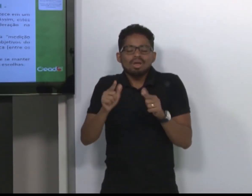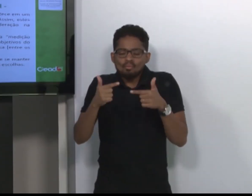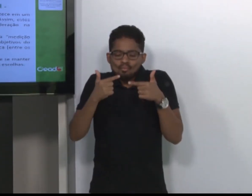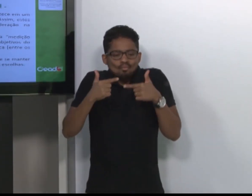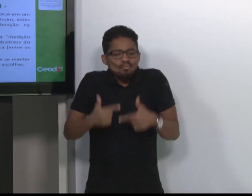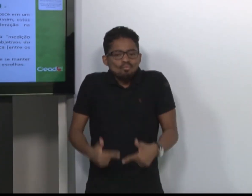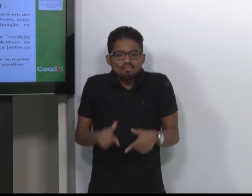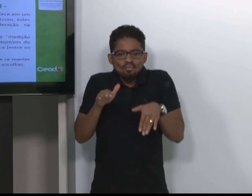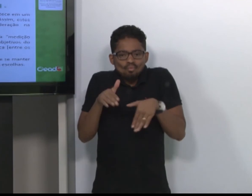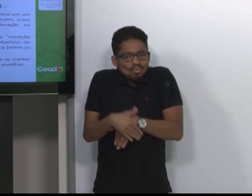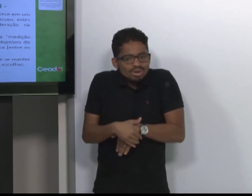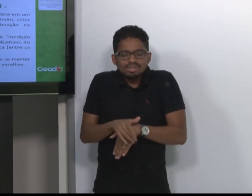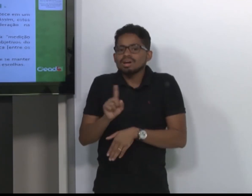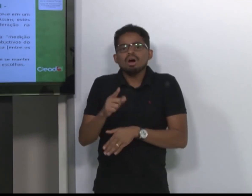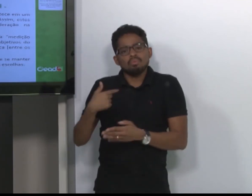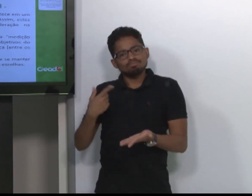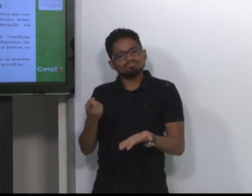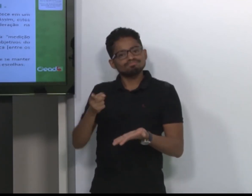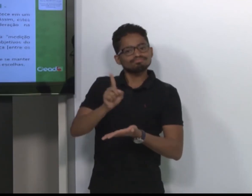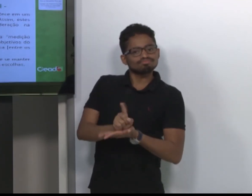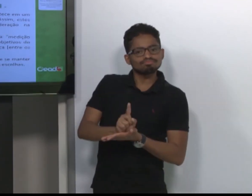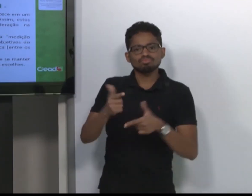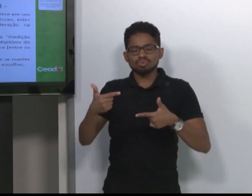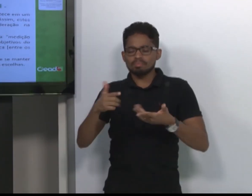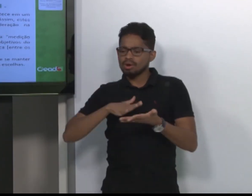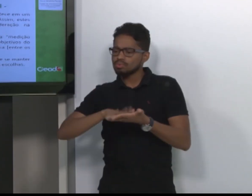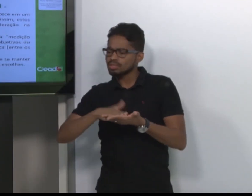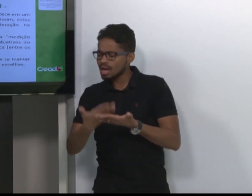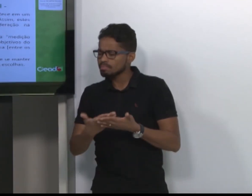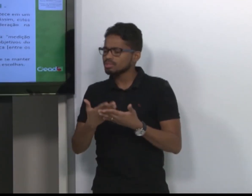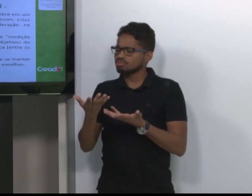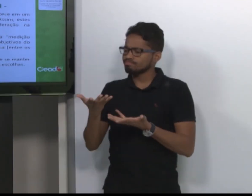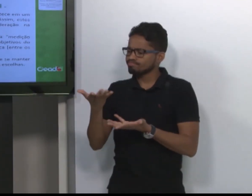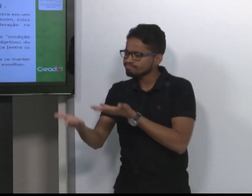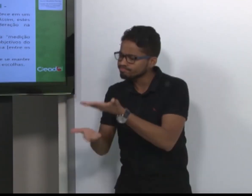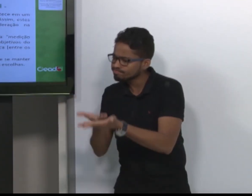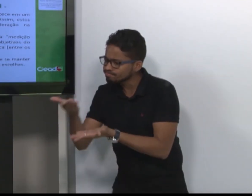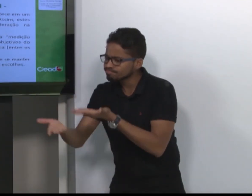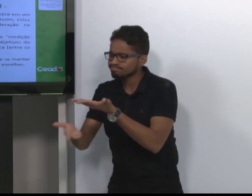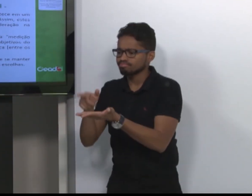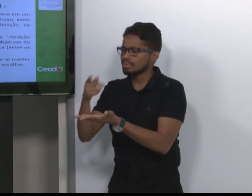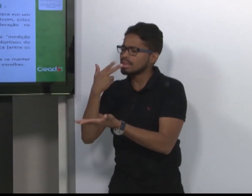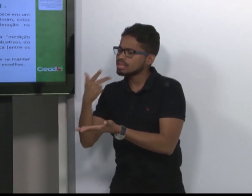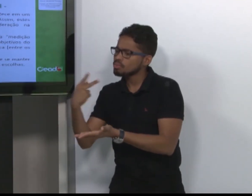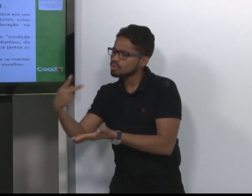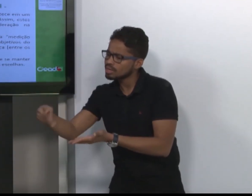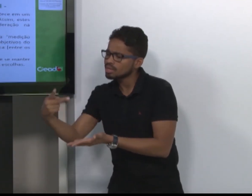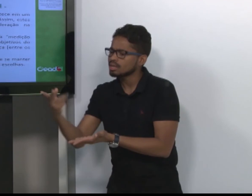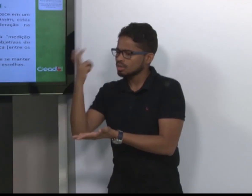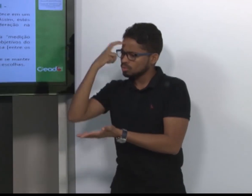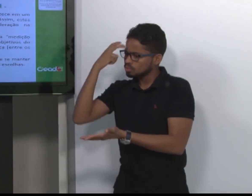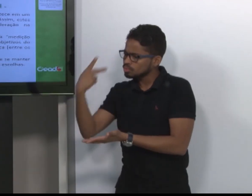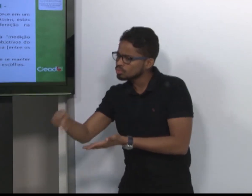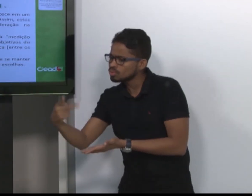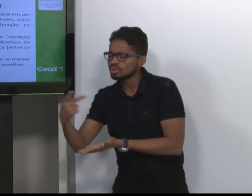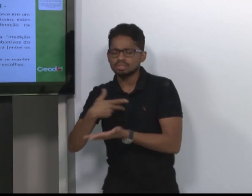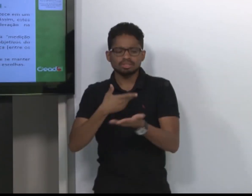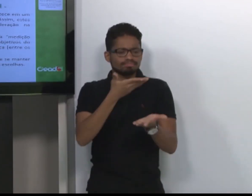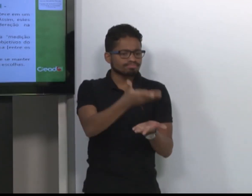Então, eu estou ali para intermediar essas duas línguas. Eu não posso ser neutro. Eu